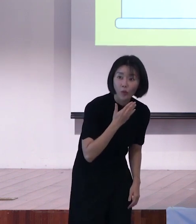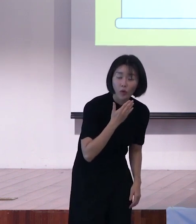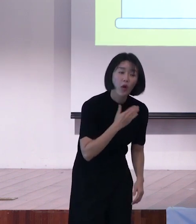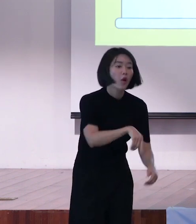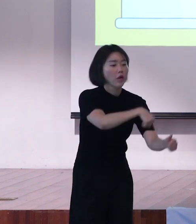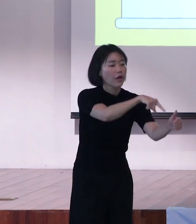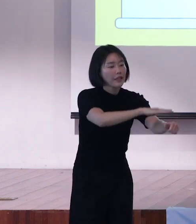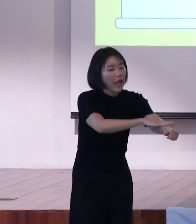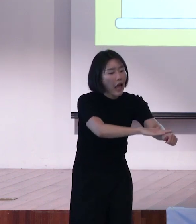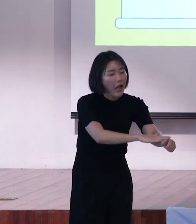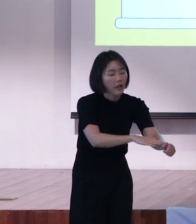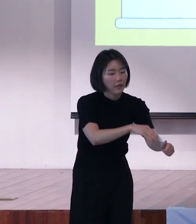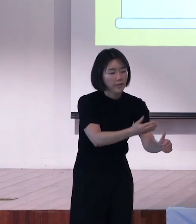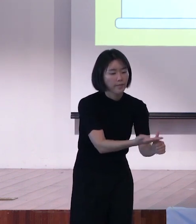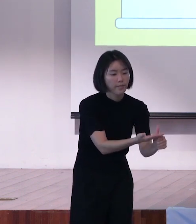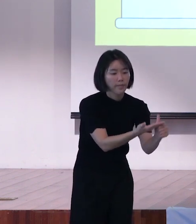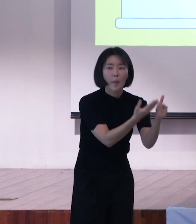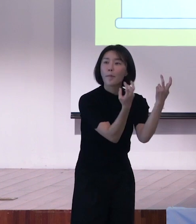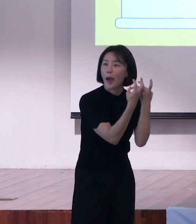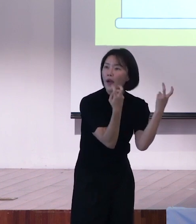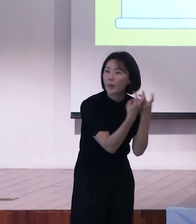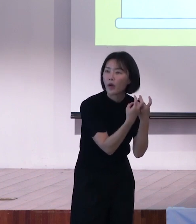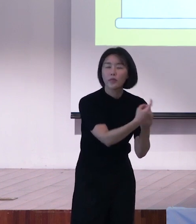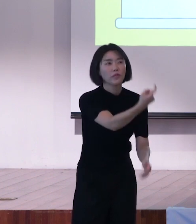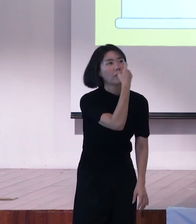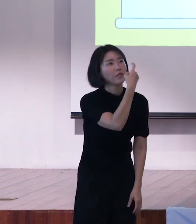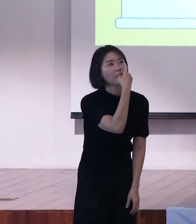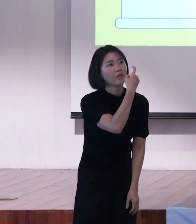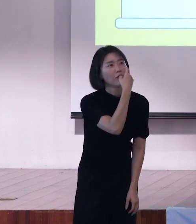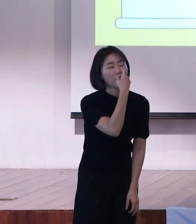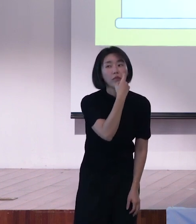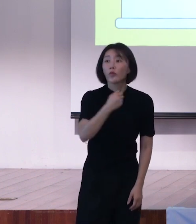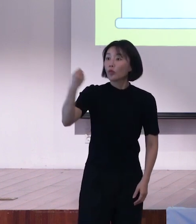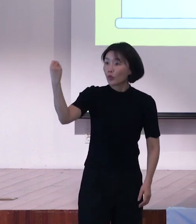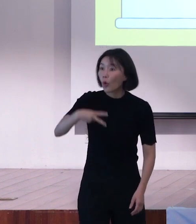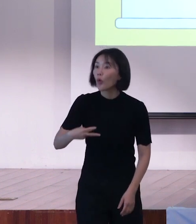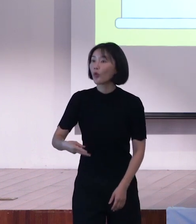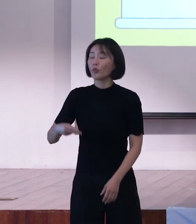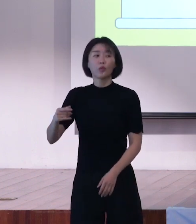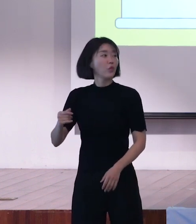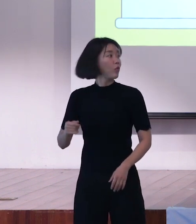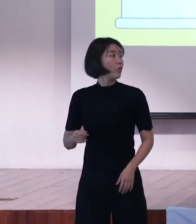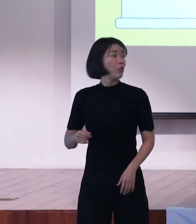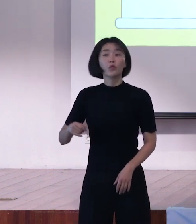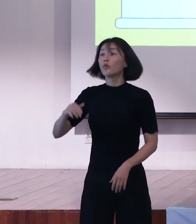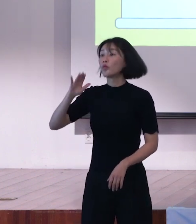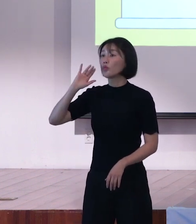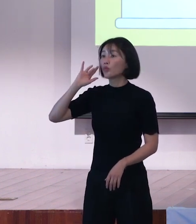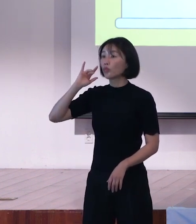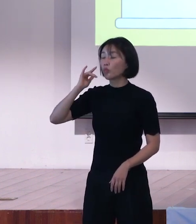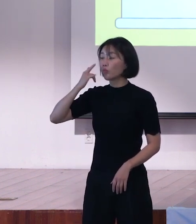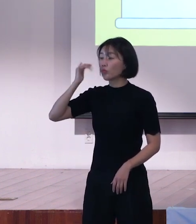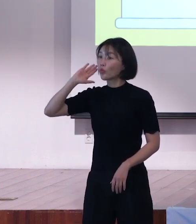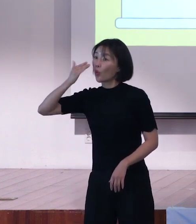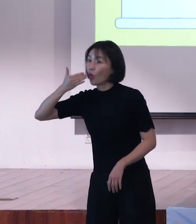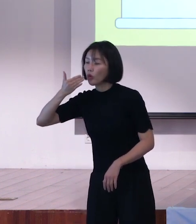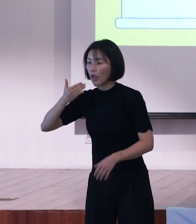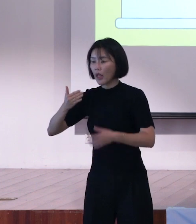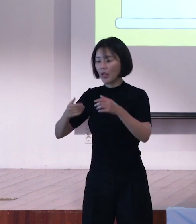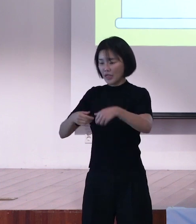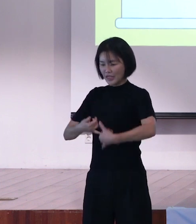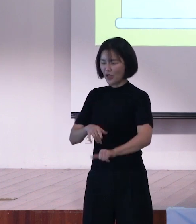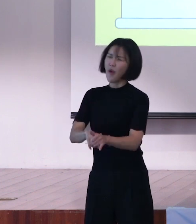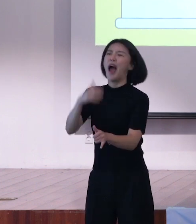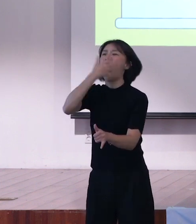어떻게 정서적으로 상호작용을 할 수 있나와 그리고 농부모에게는 포다와 어떻게 이야기를